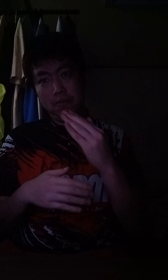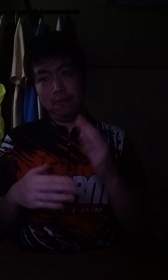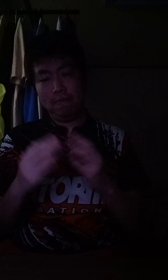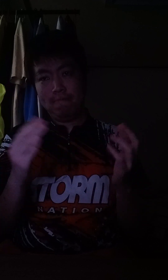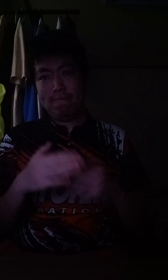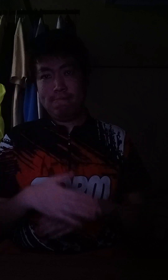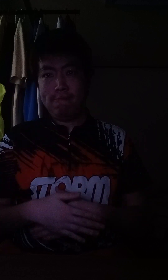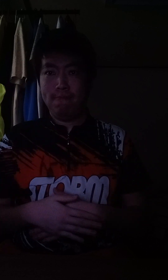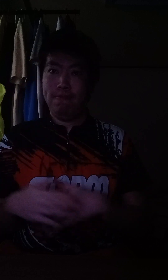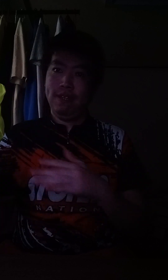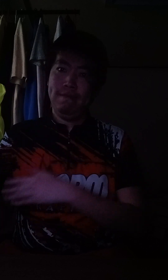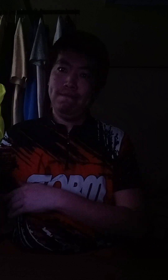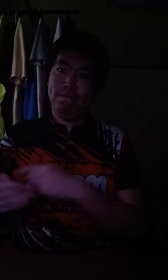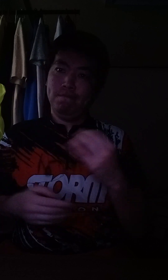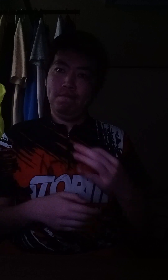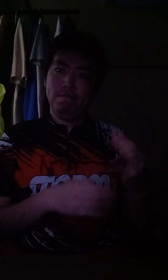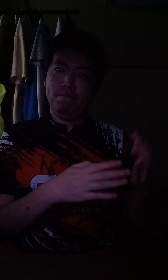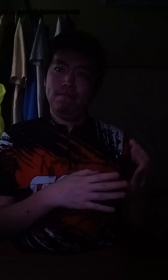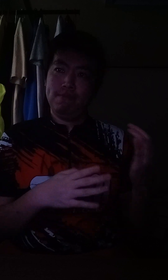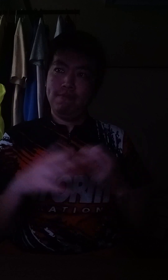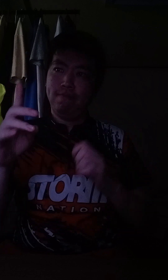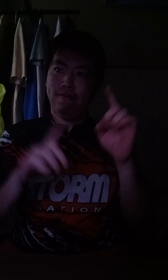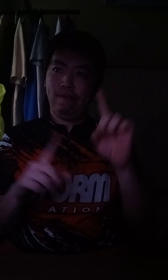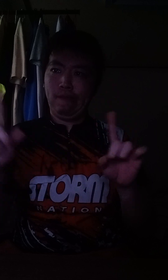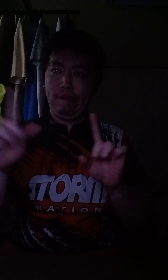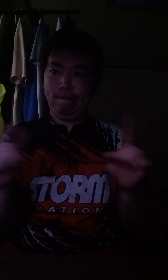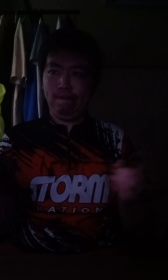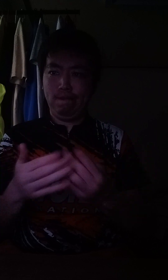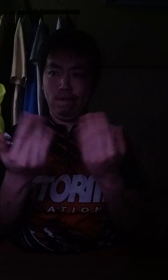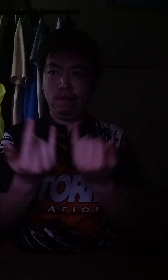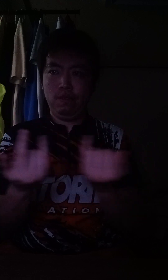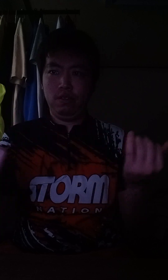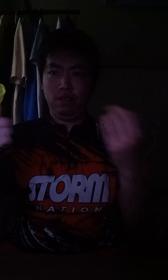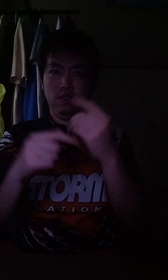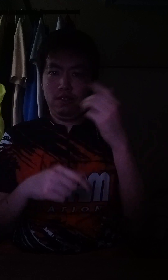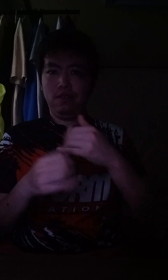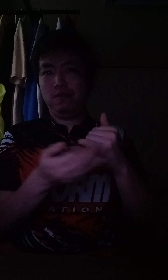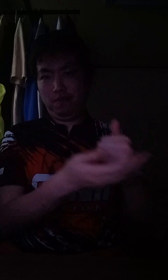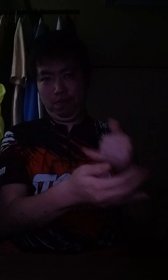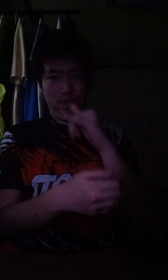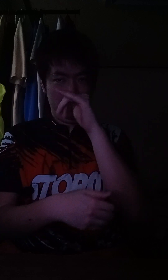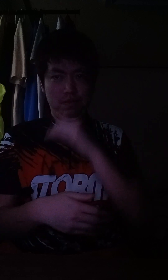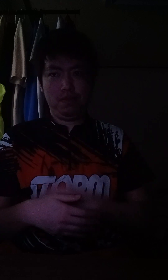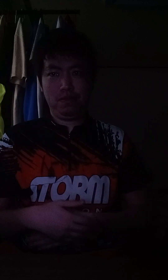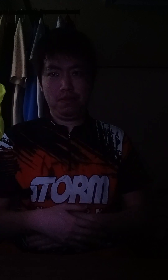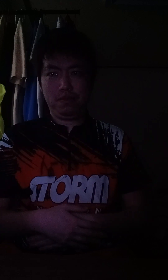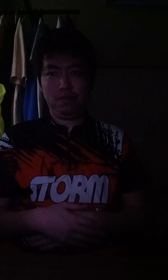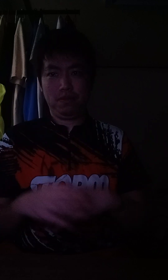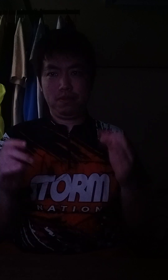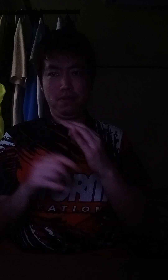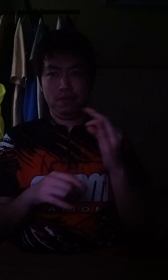오늘 조금 있다가 병실로 올라간다 그래서 지금 대기하고 있습니다. 좀 늦었으면 좀 위험했을